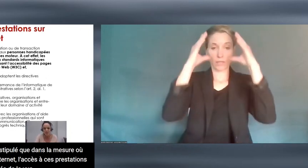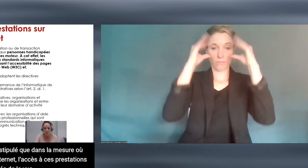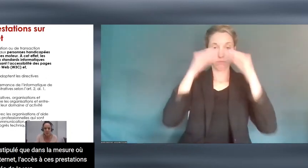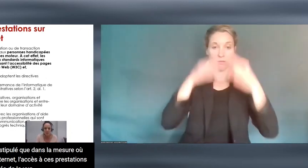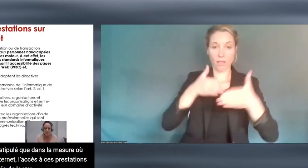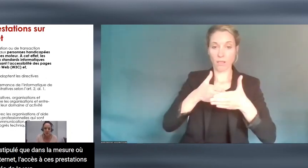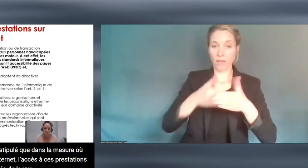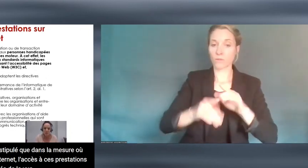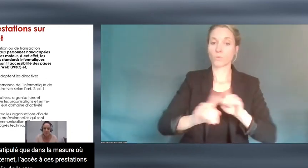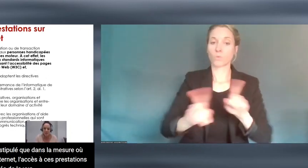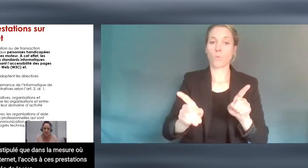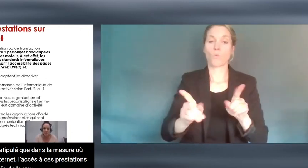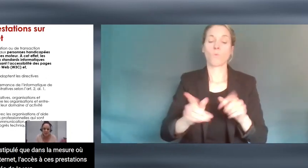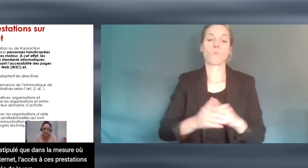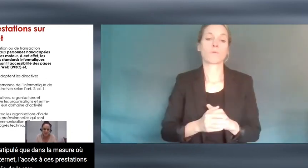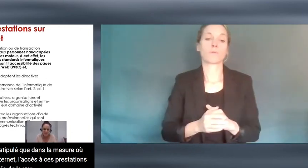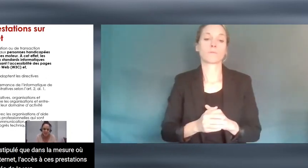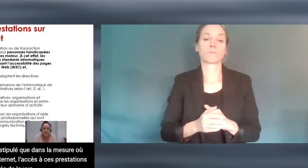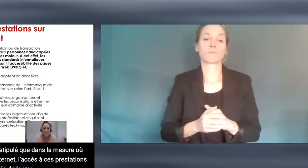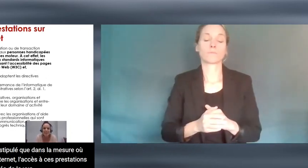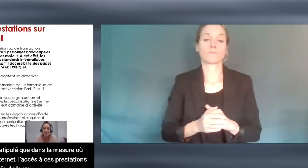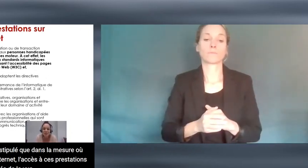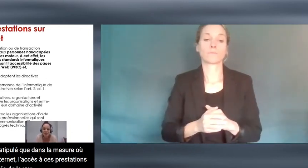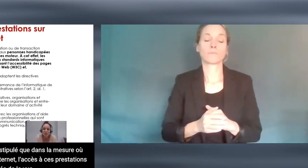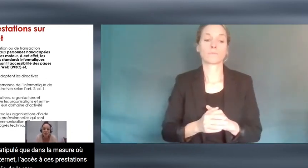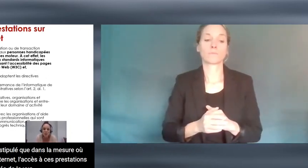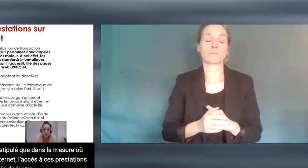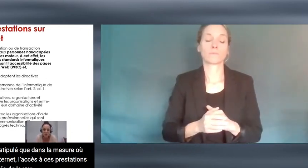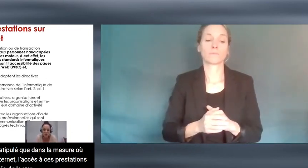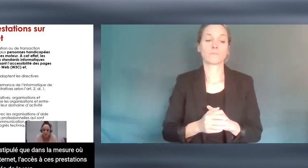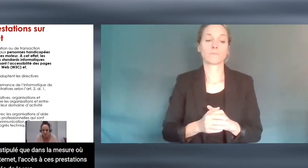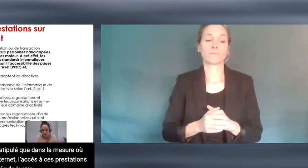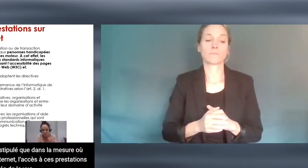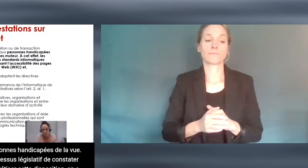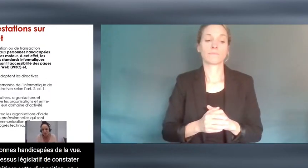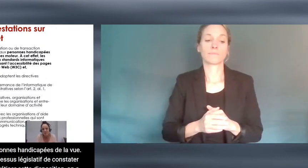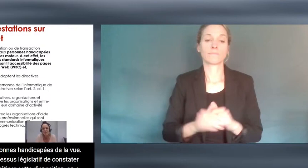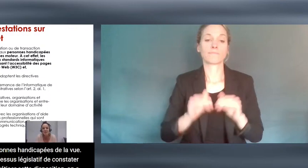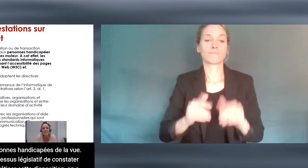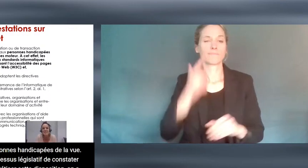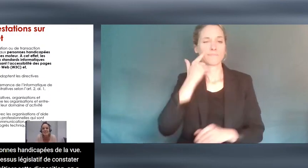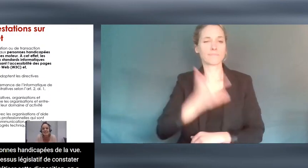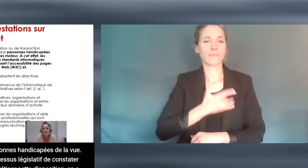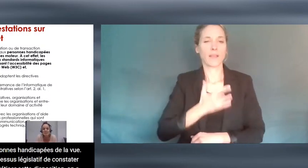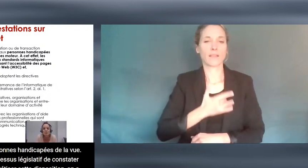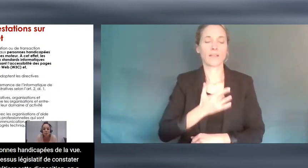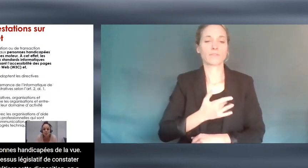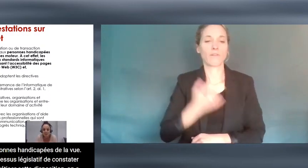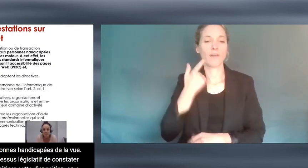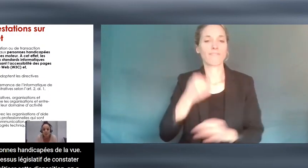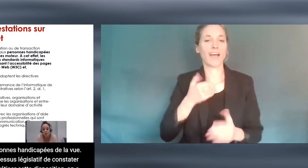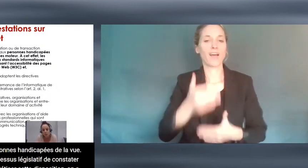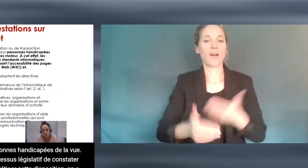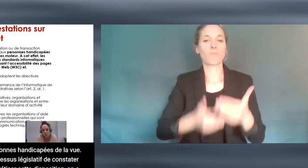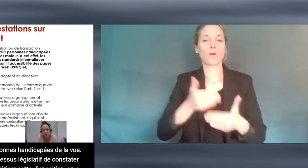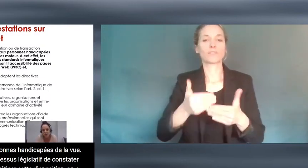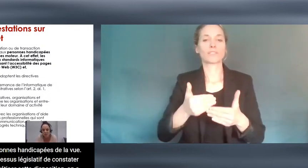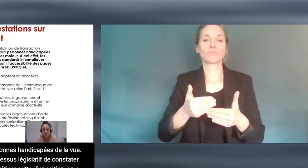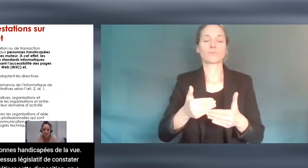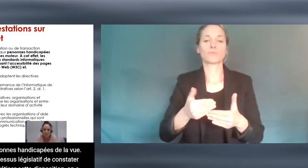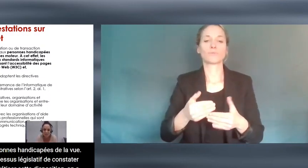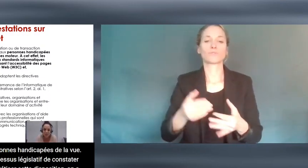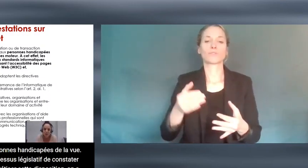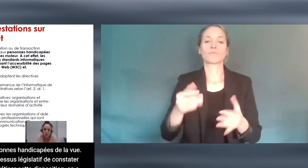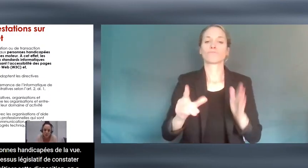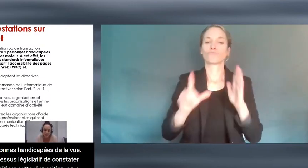personnes handicapées de la vue, il est intéressant, rigolo, au niveau du processus législatif, de constater que dans l'ordonnance